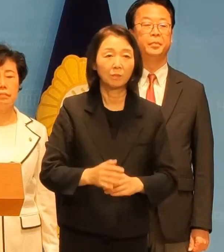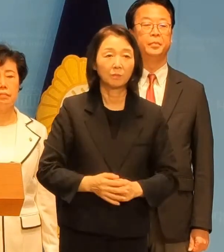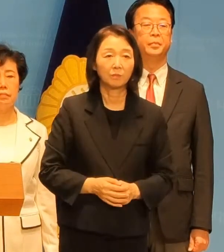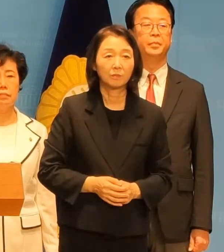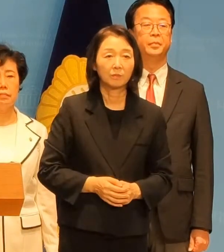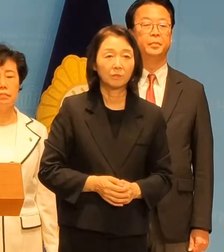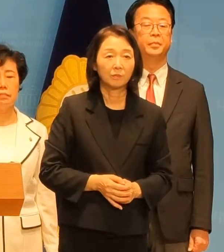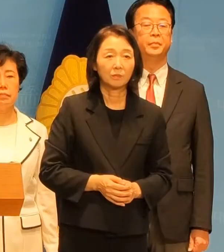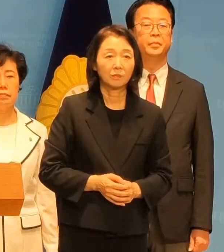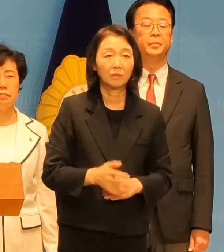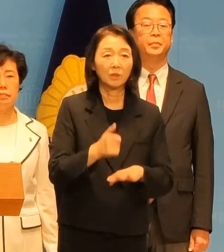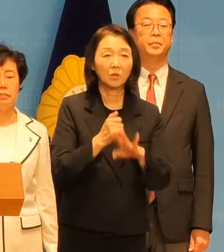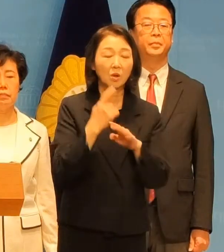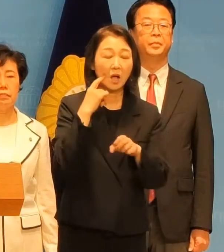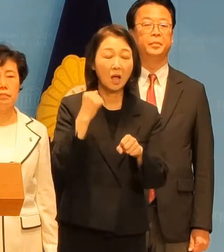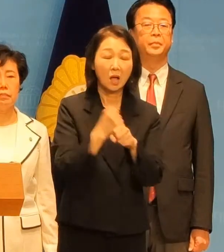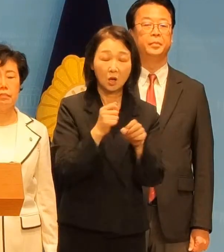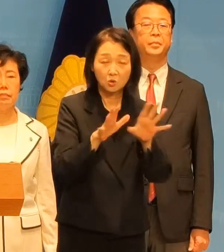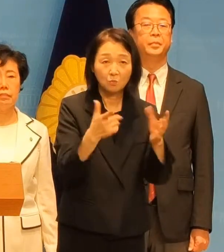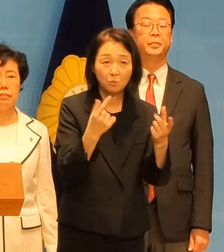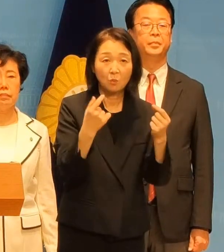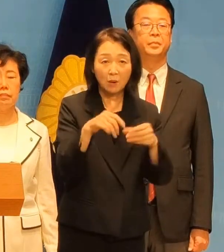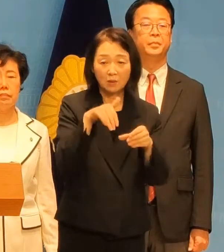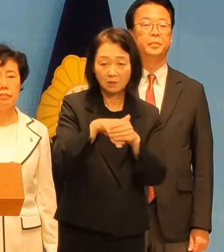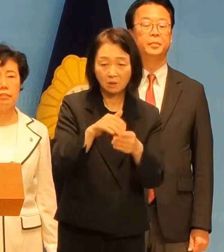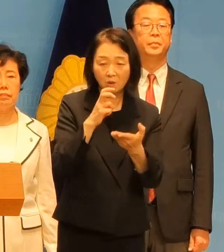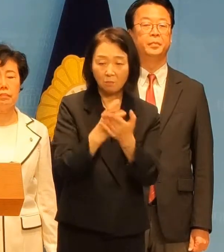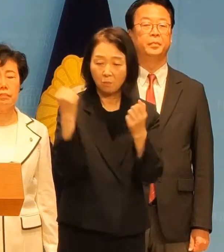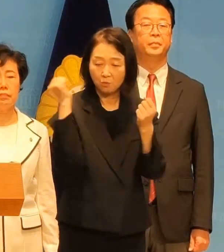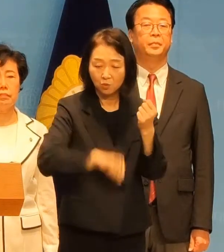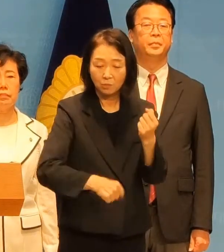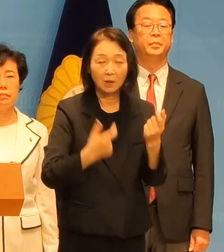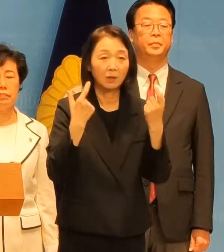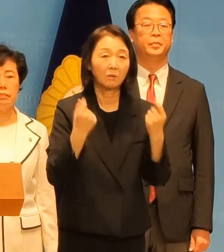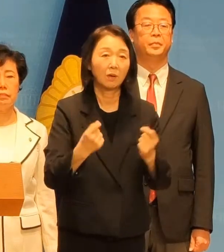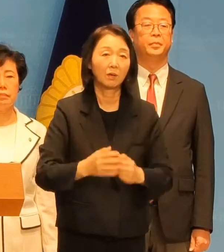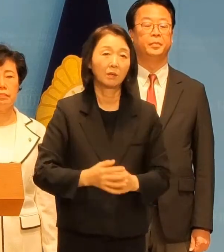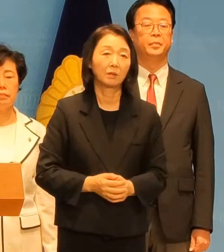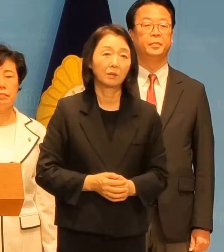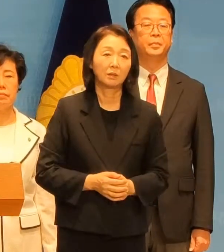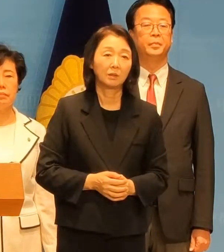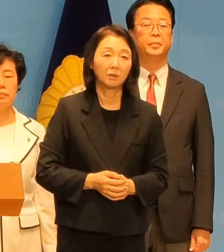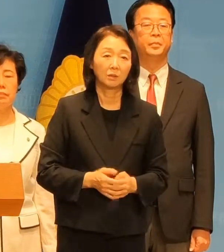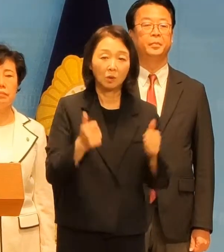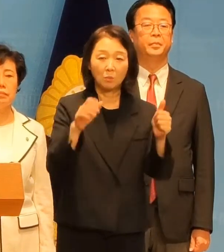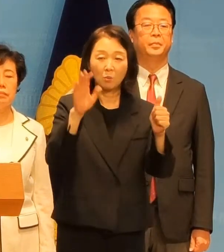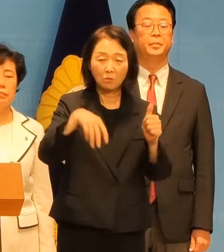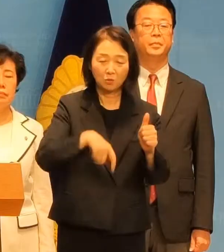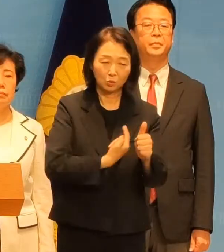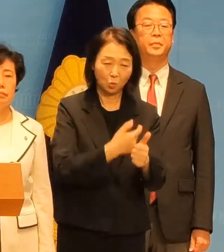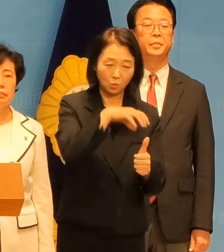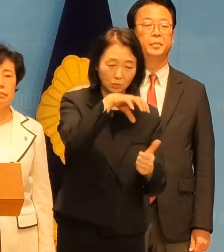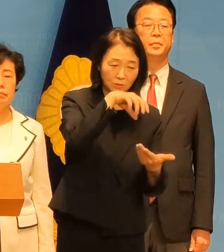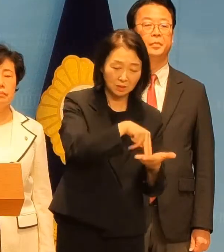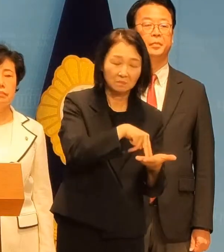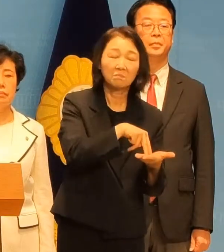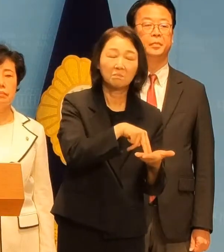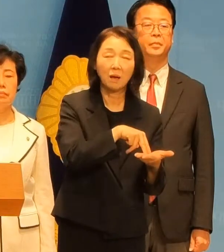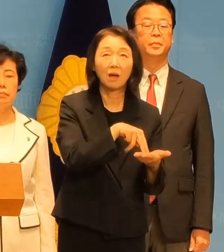이것은 명백한 허위사실 유포이자 선거법 위반에도 해당하고 또한 사법부 독립을